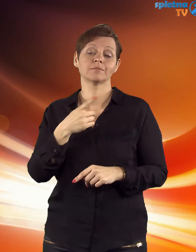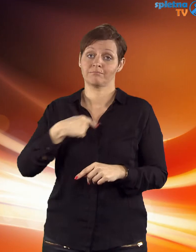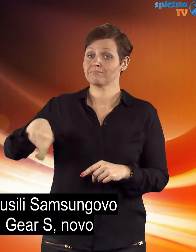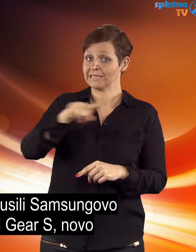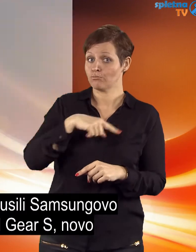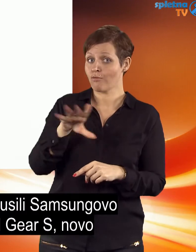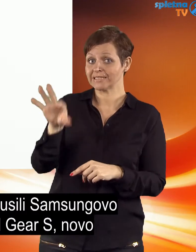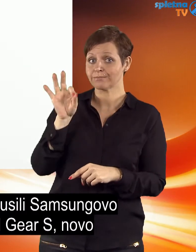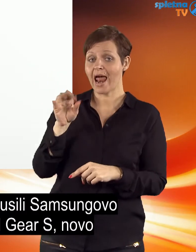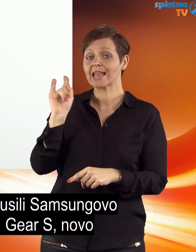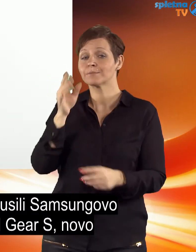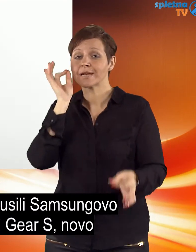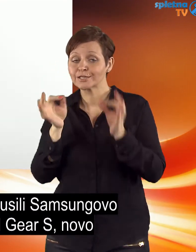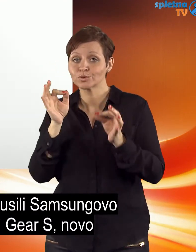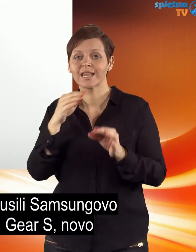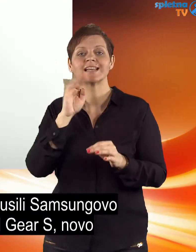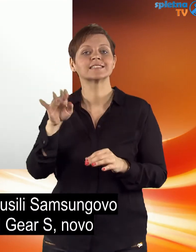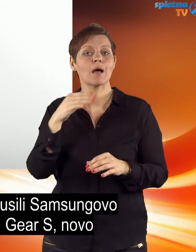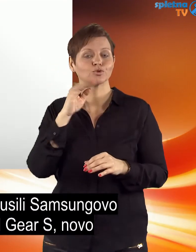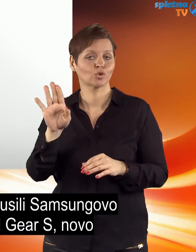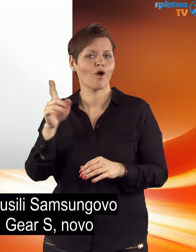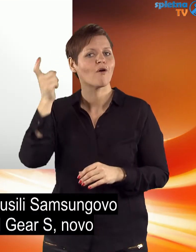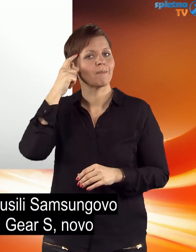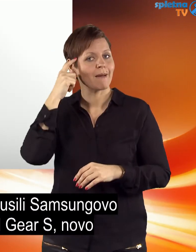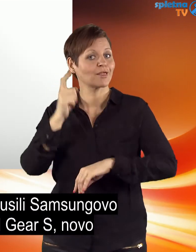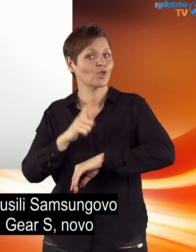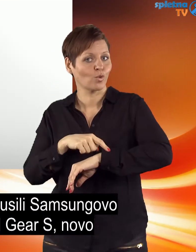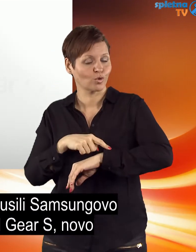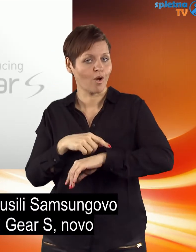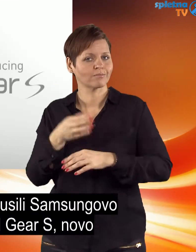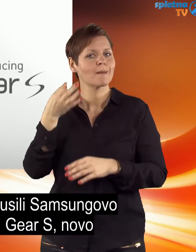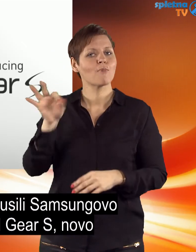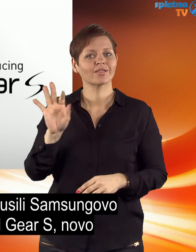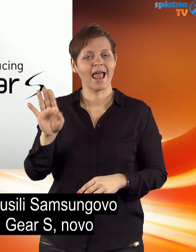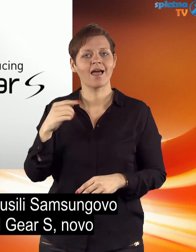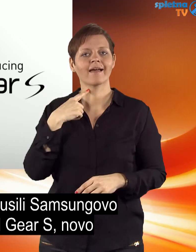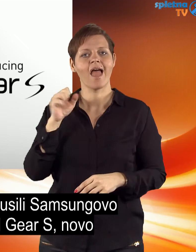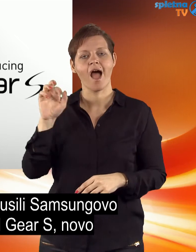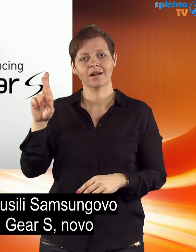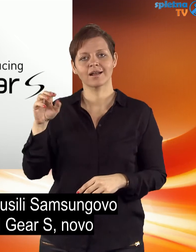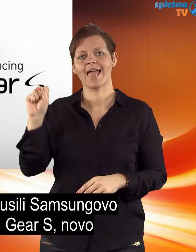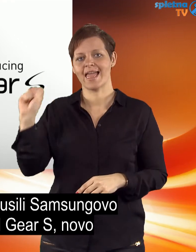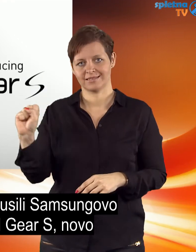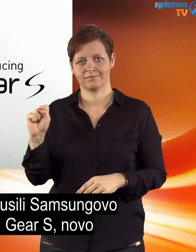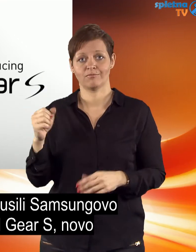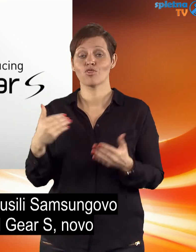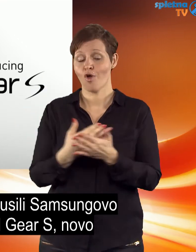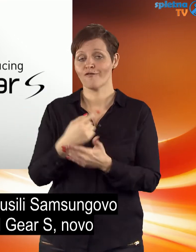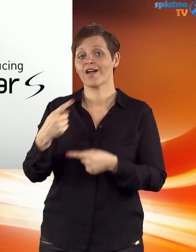Mi smo izbrali in preizkusili Samsungovo pametno uro model Gear S, novo generacijo pametnih